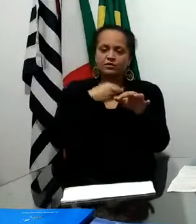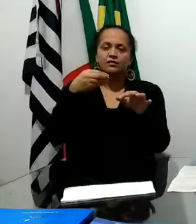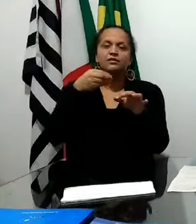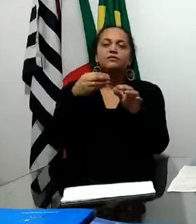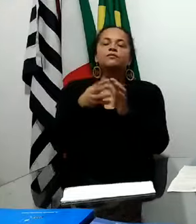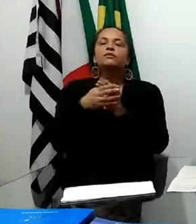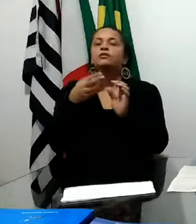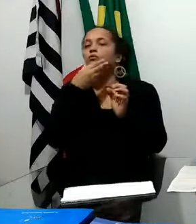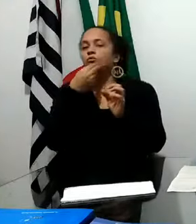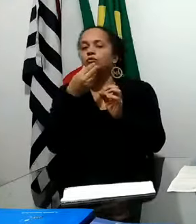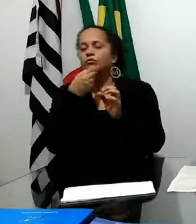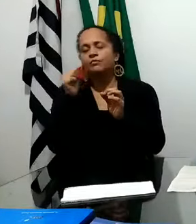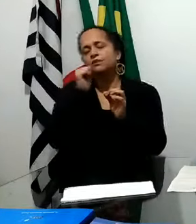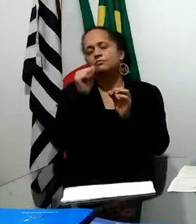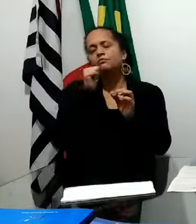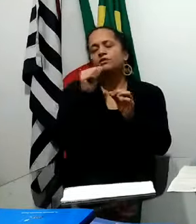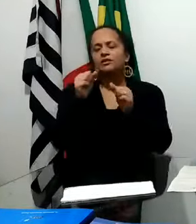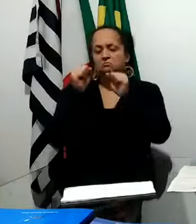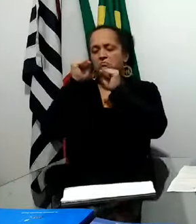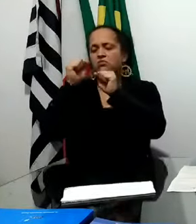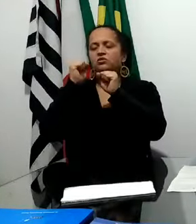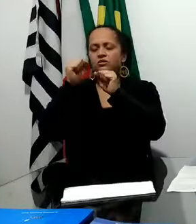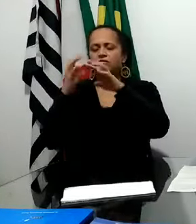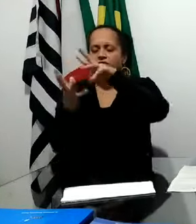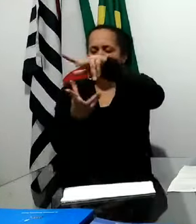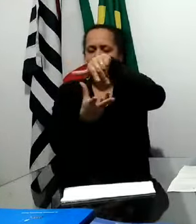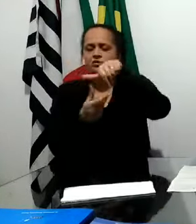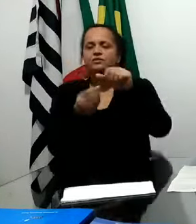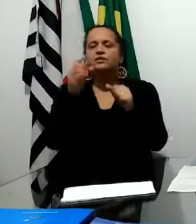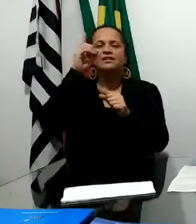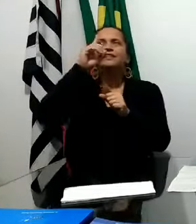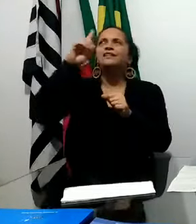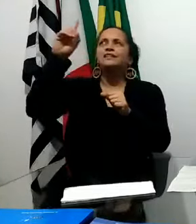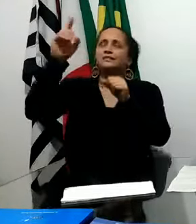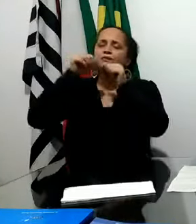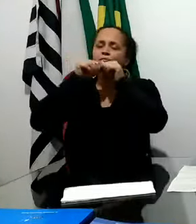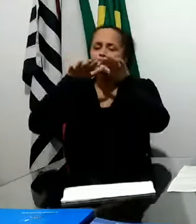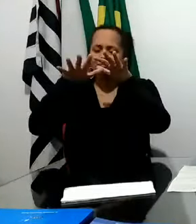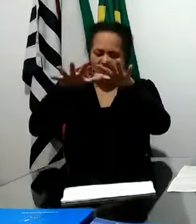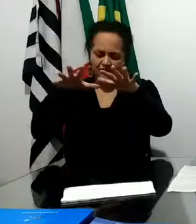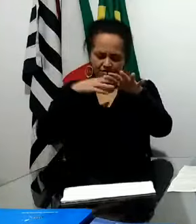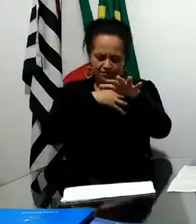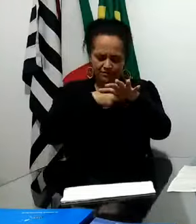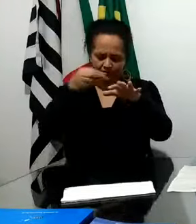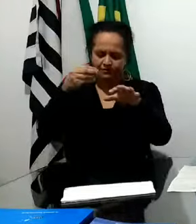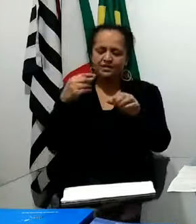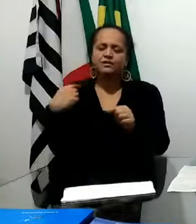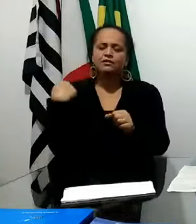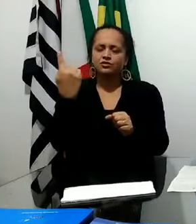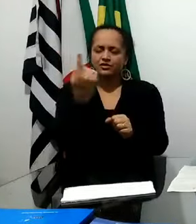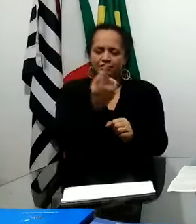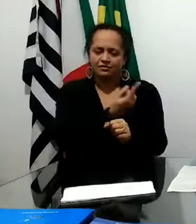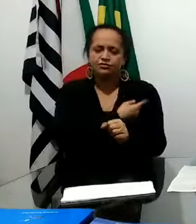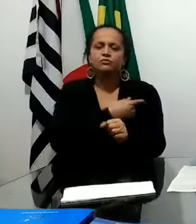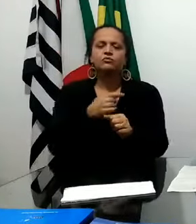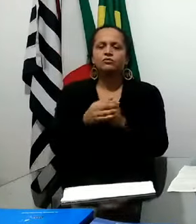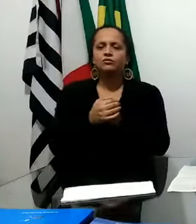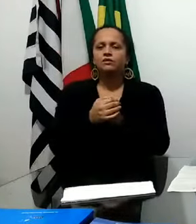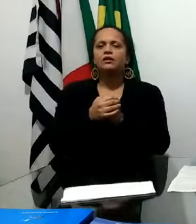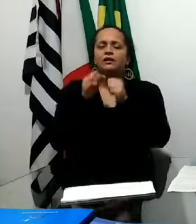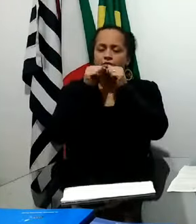poderosa aqui na terra, os nossos filhos são uma bênção, o Senhor nos deu, o Senhor nos criou para a honra e glória do teu nome. Concede também